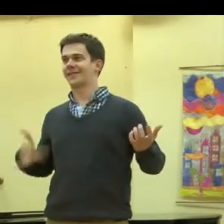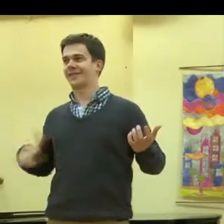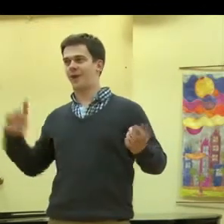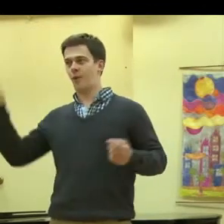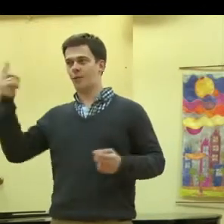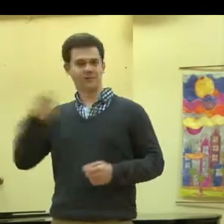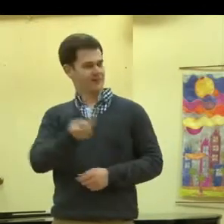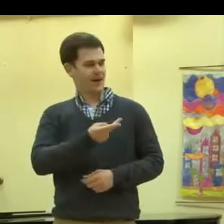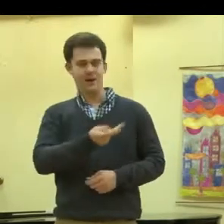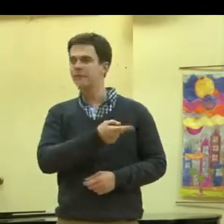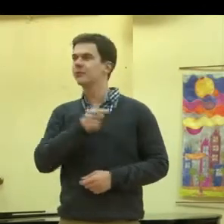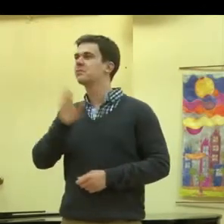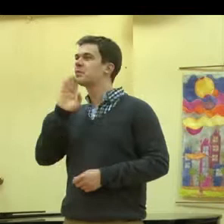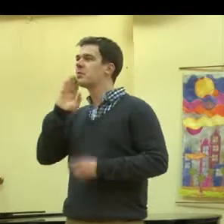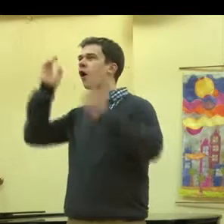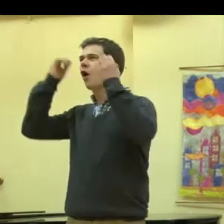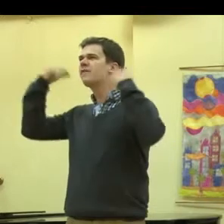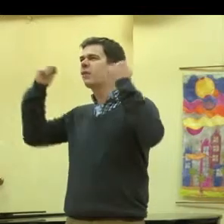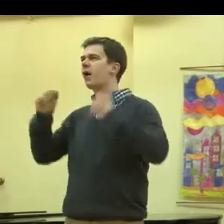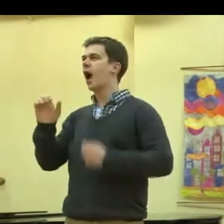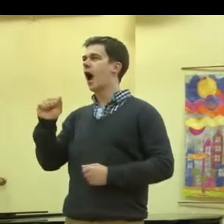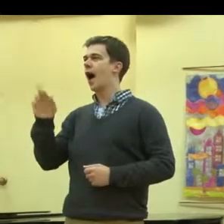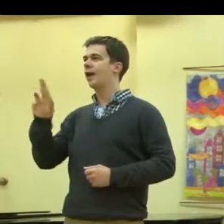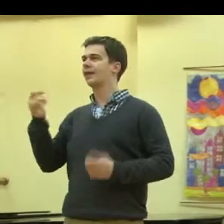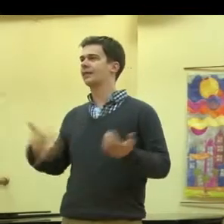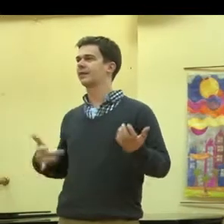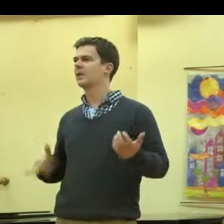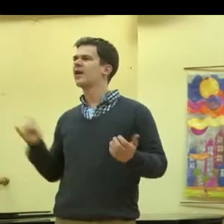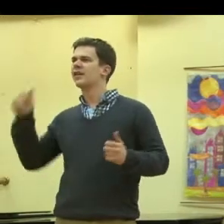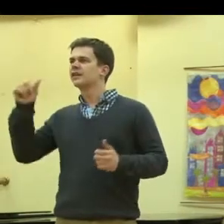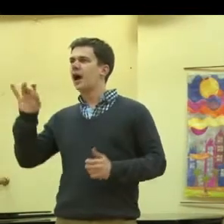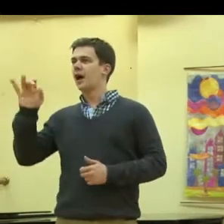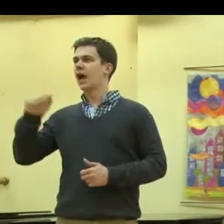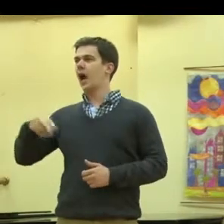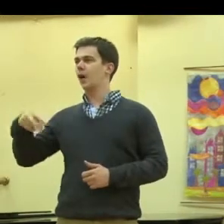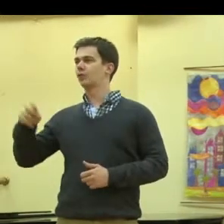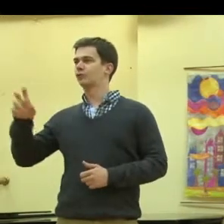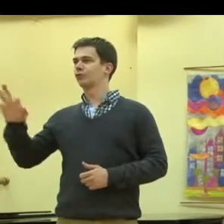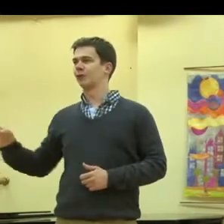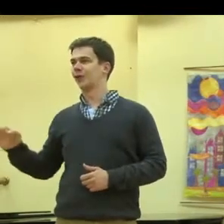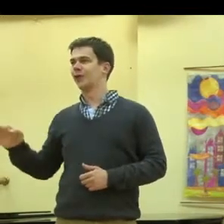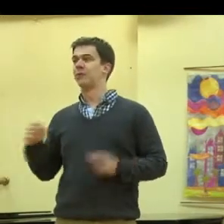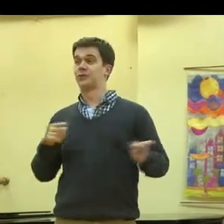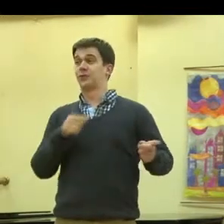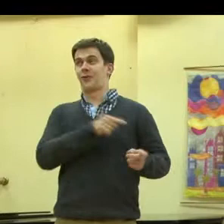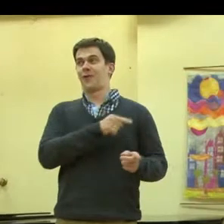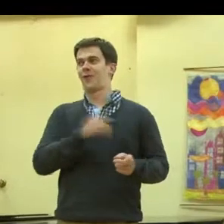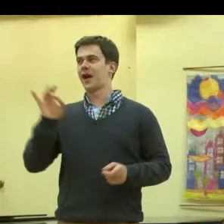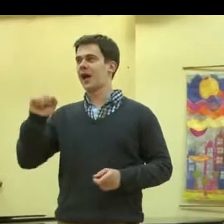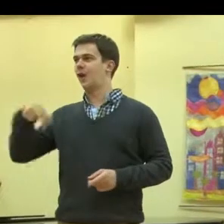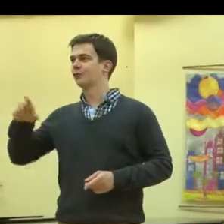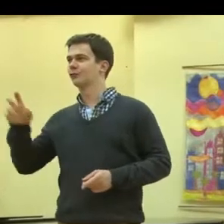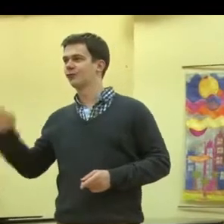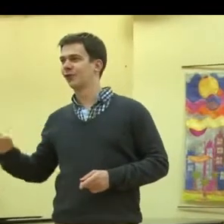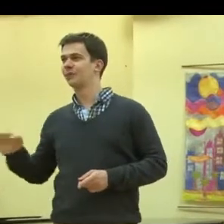głównej. Kowboje argentyńscy, jak się nazwali? Gaucho. Gaucho w roli głównej. To wszystko będzie jakoś powiązane. A